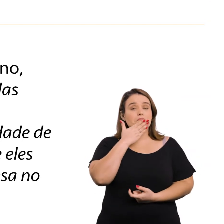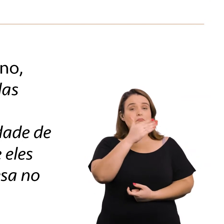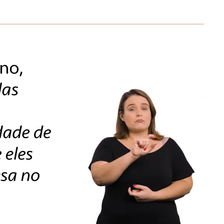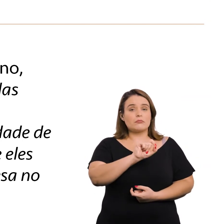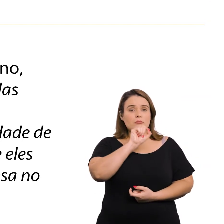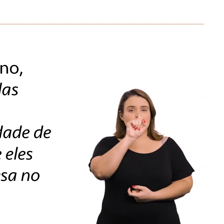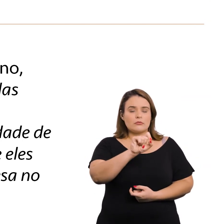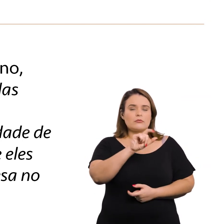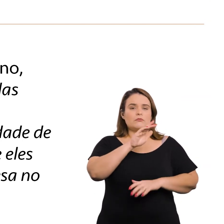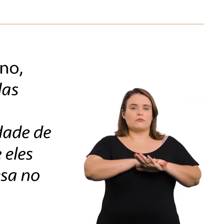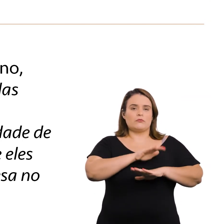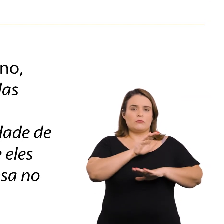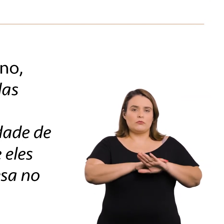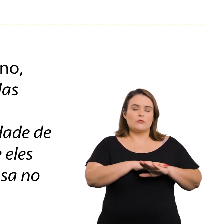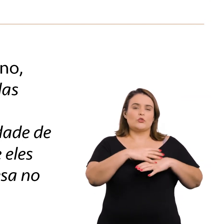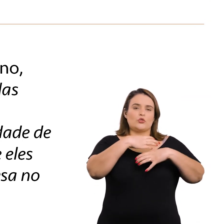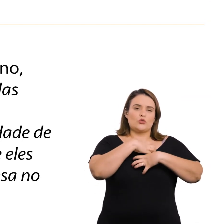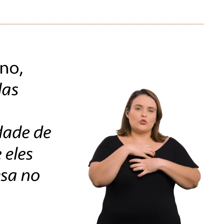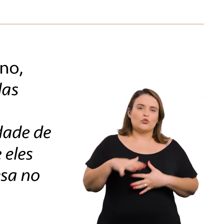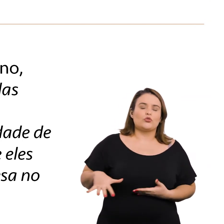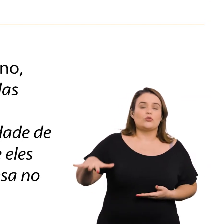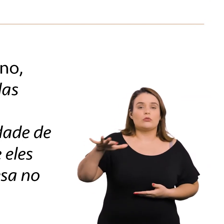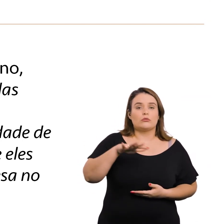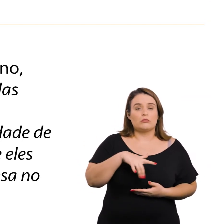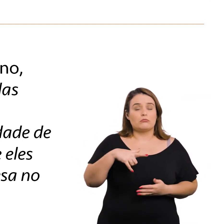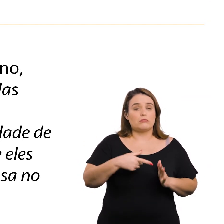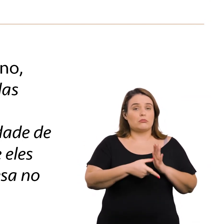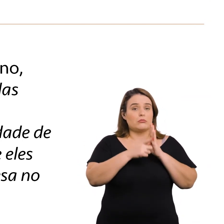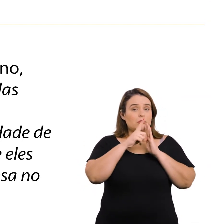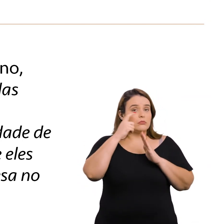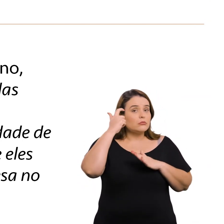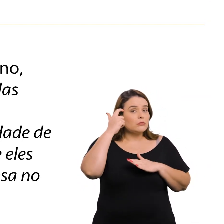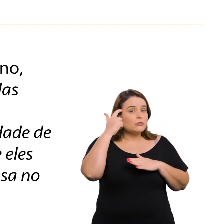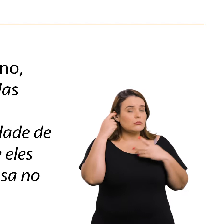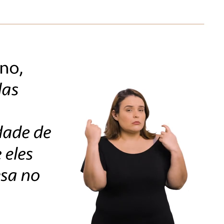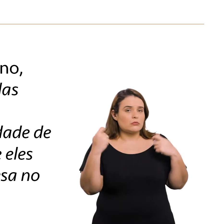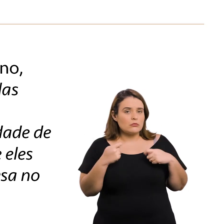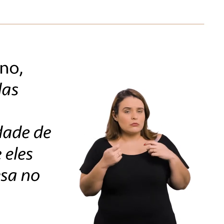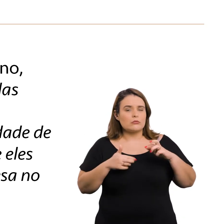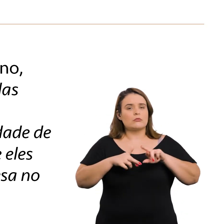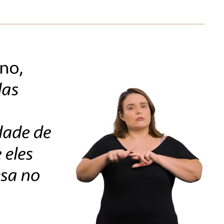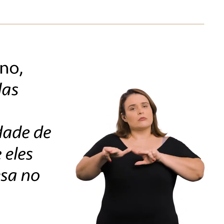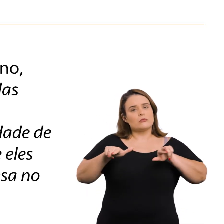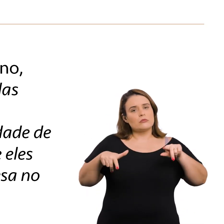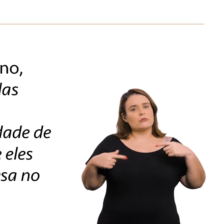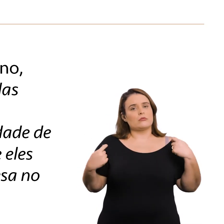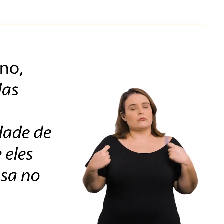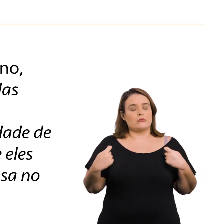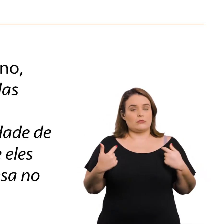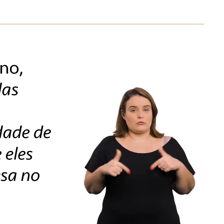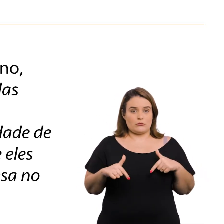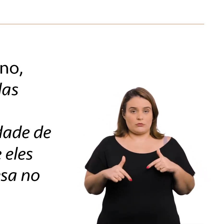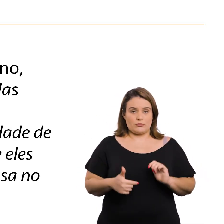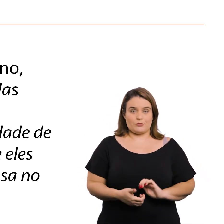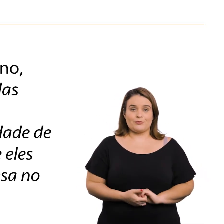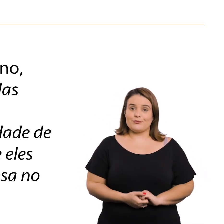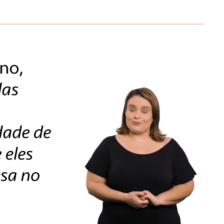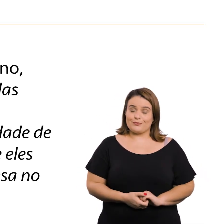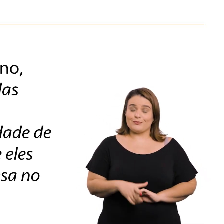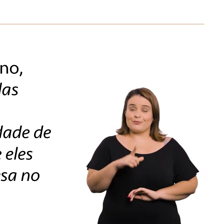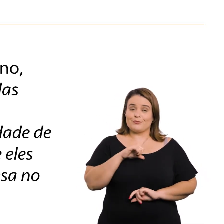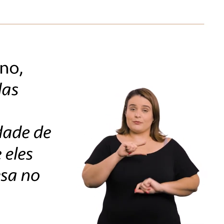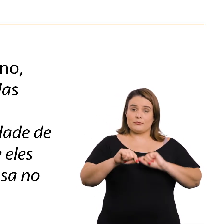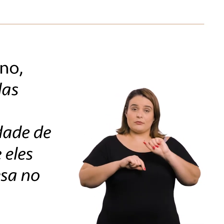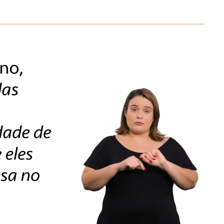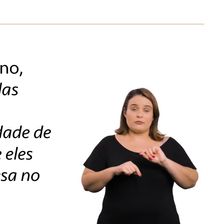requer, abre aspas, a execução de medidas gerais em antecipação às necessidades de uma diversidade de trabalhadores,